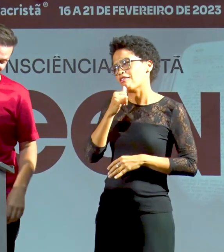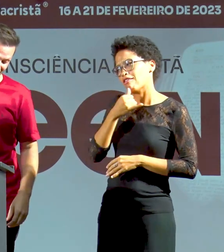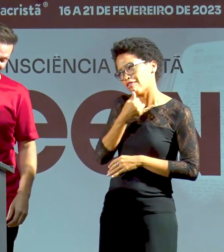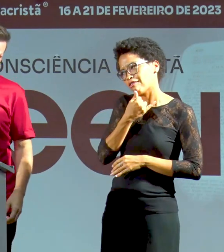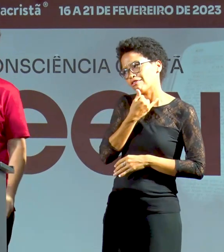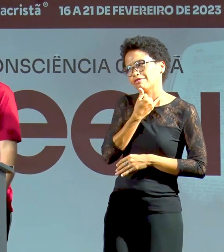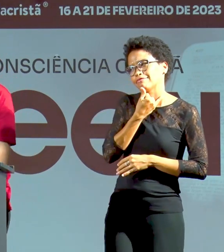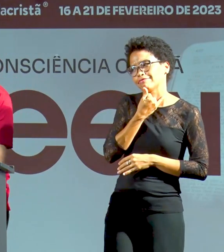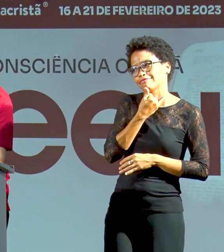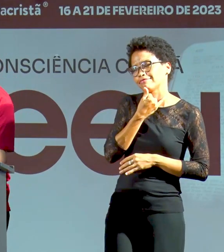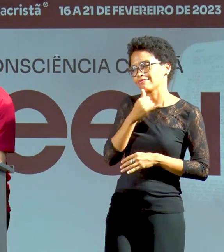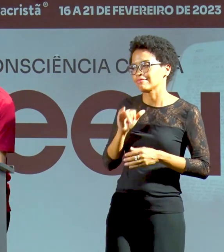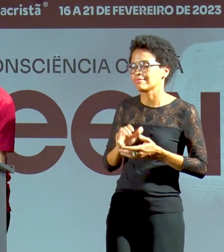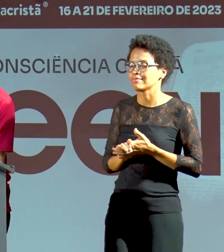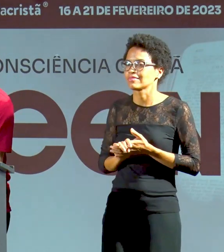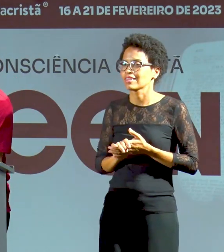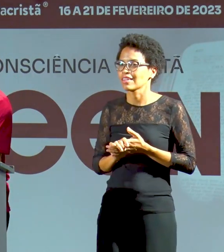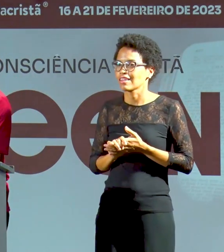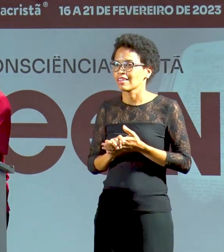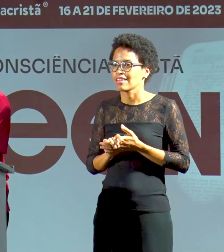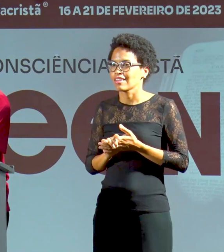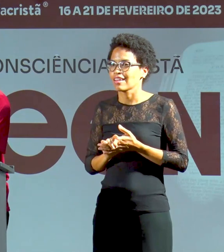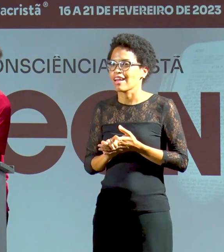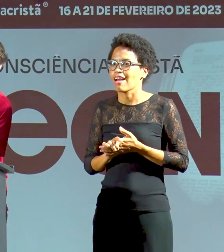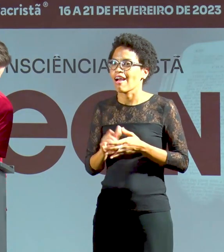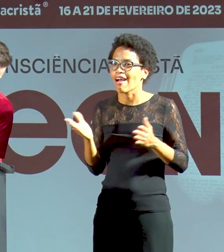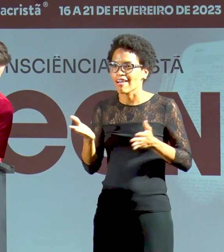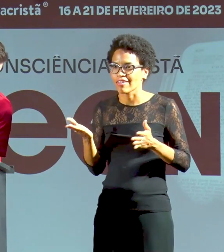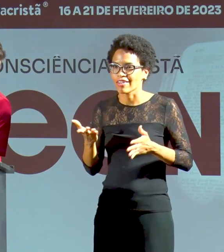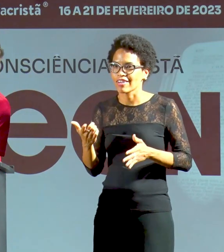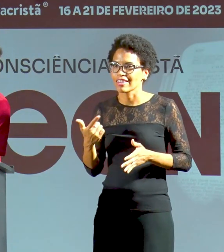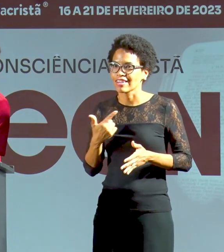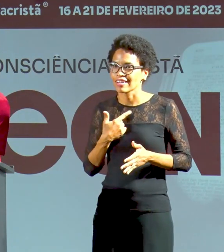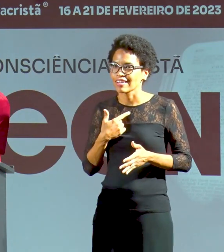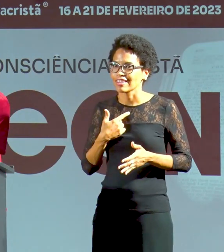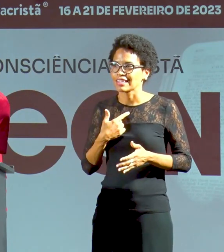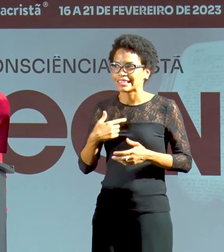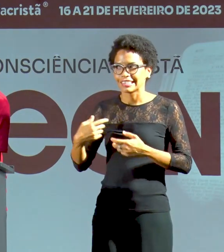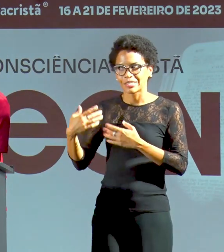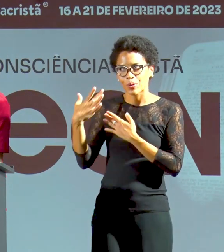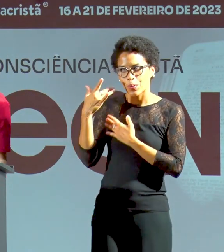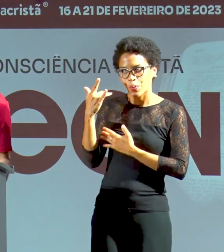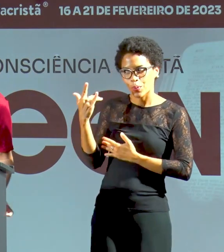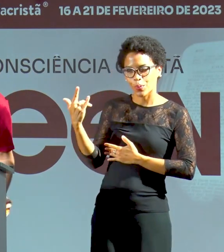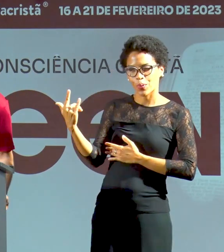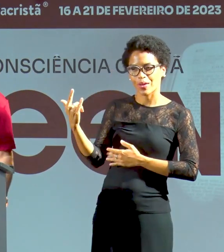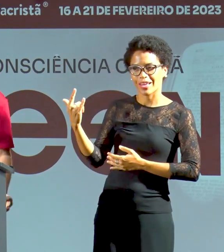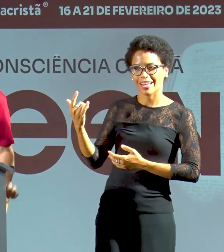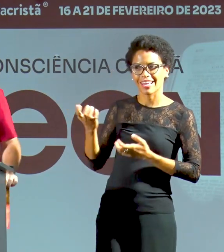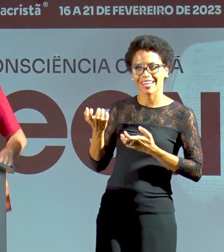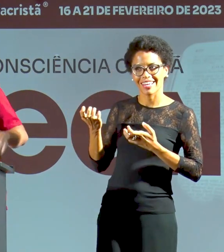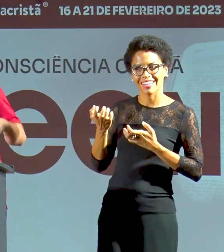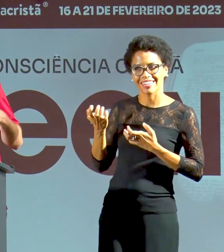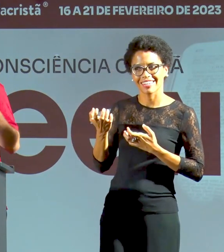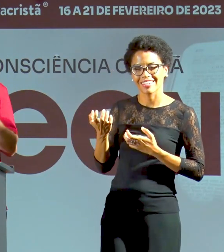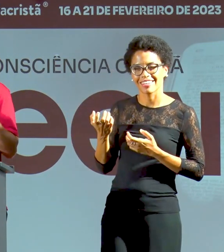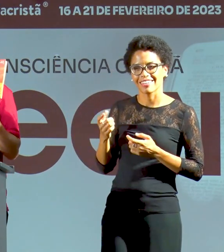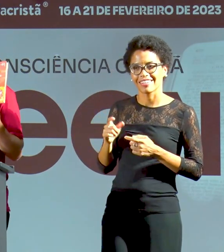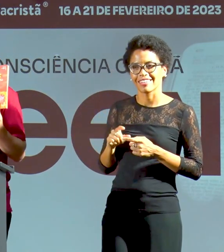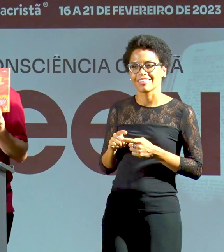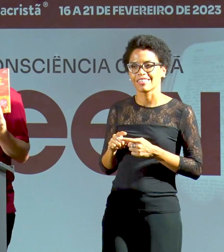Ô gente vocês me tentaram fazer uma coisa o pessoal da consciência me perdoe mas eu falo assim olha eu vou parar no dois mas